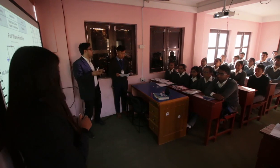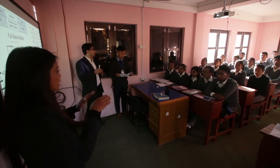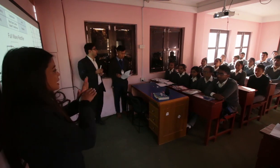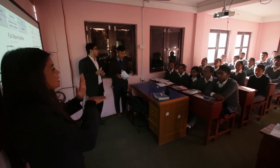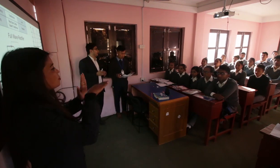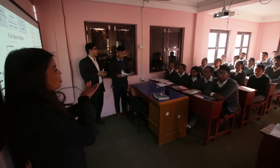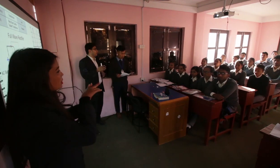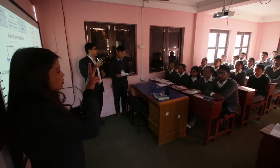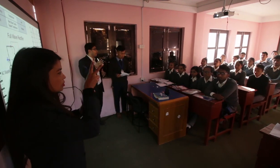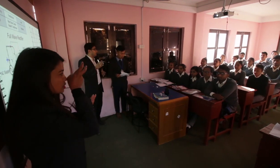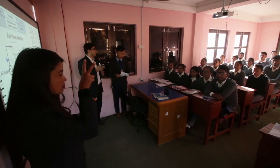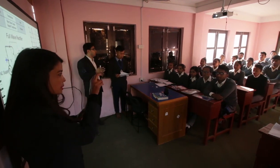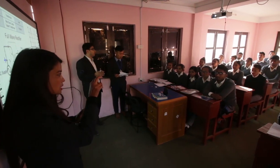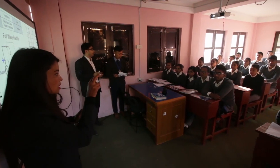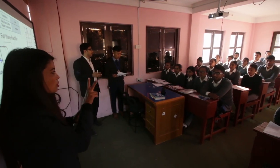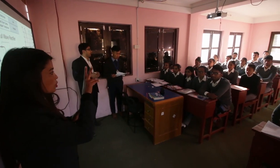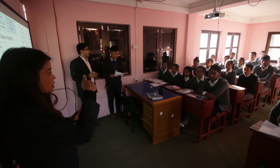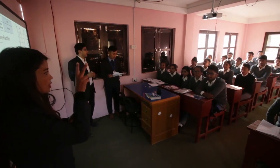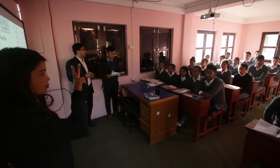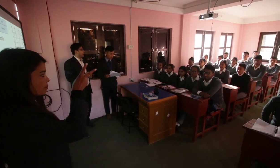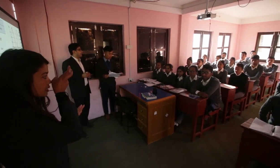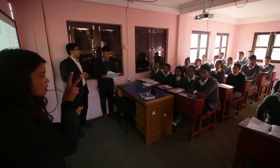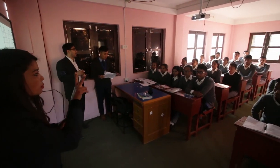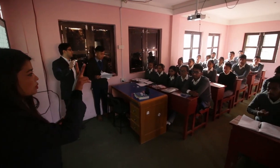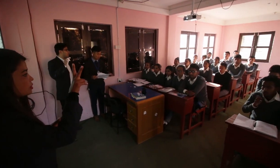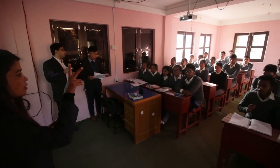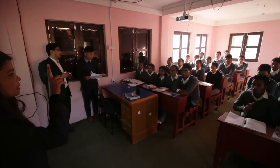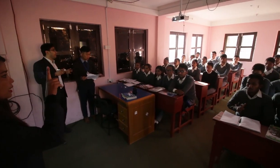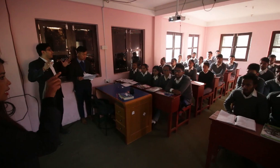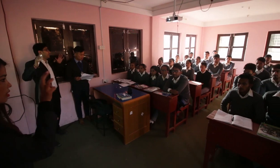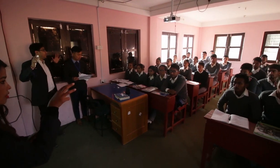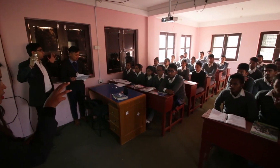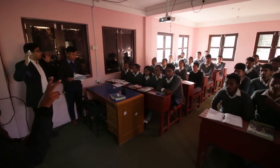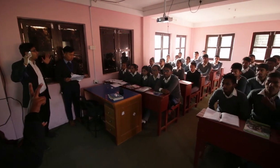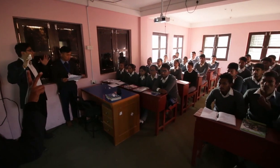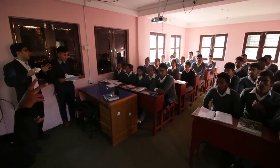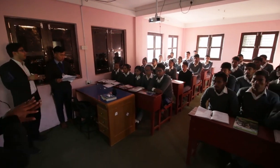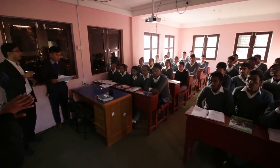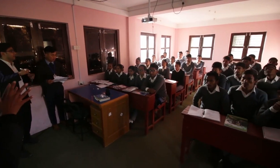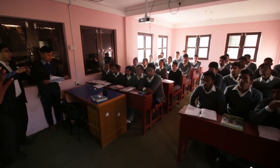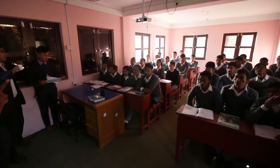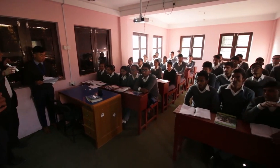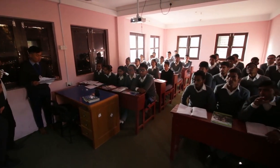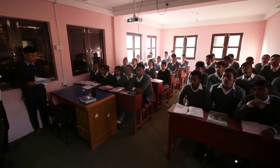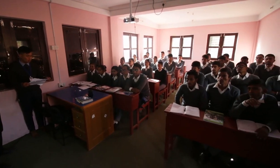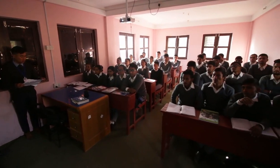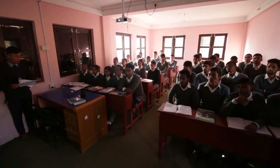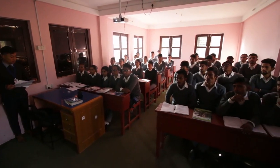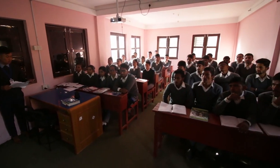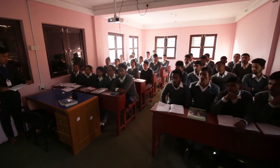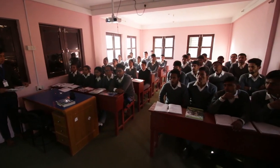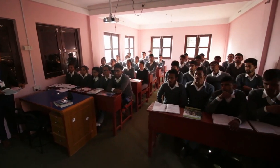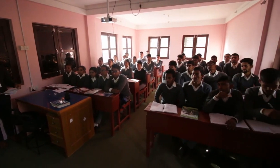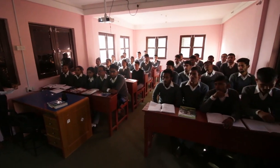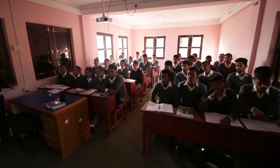अवसर प्रदान गर्ने हो भने अपाङ्गहरूले पनि देश र समाजको सेवा गर्न सक्छन्। यसका लागि